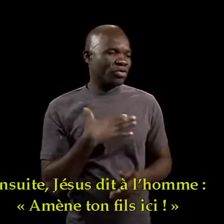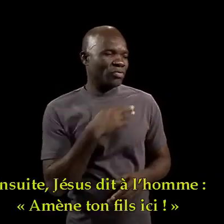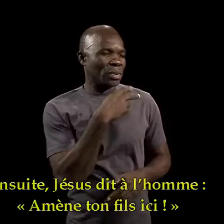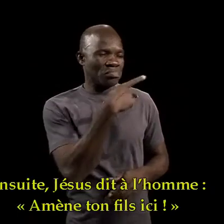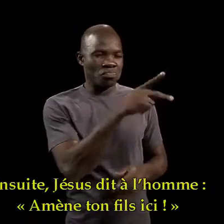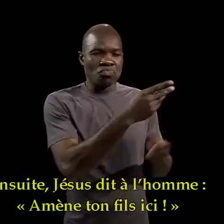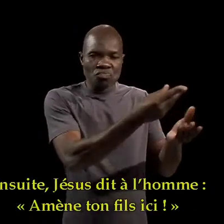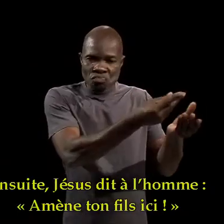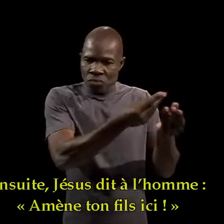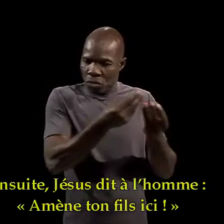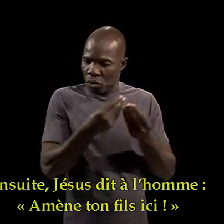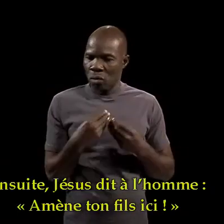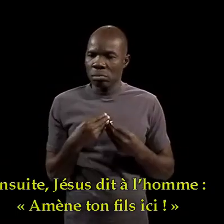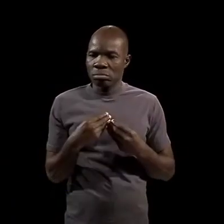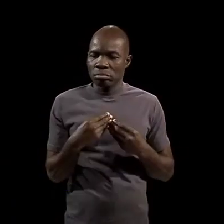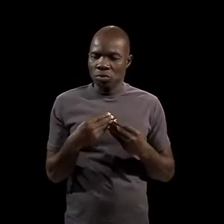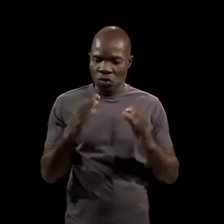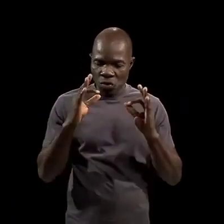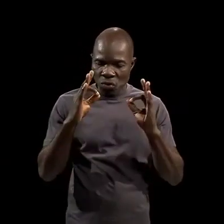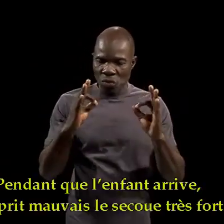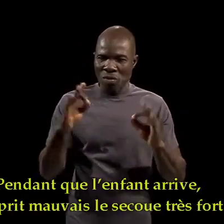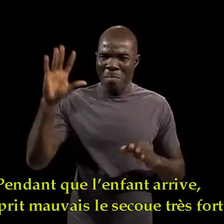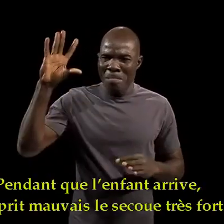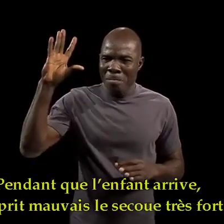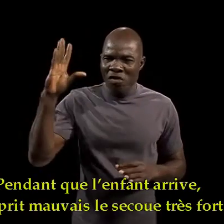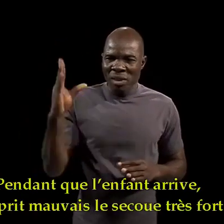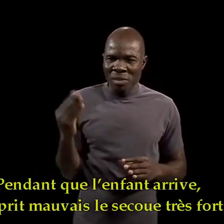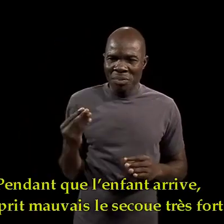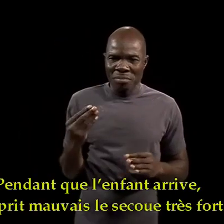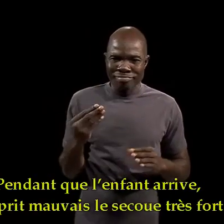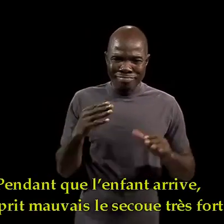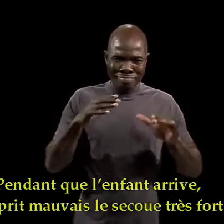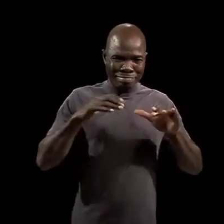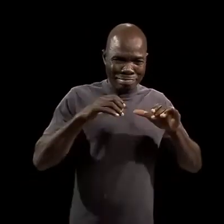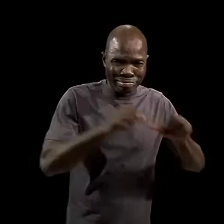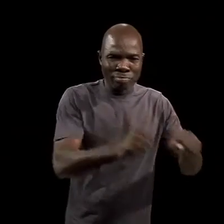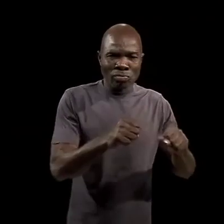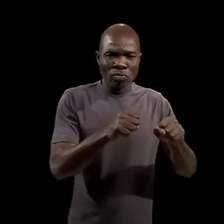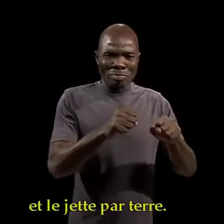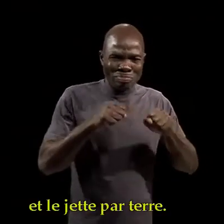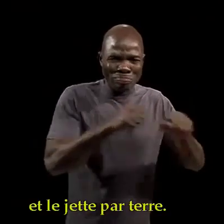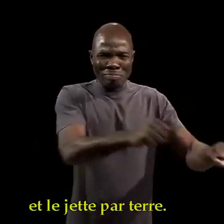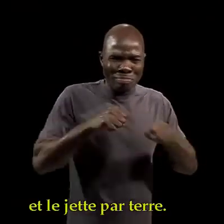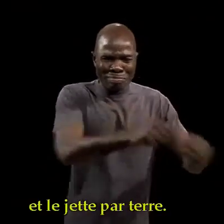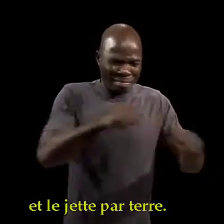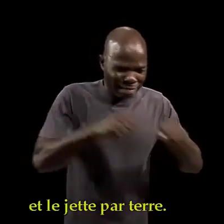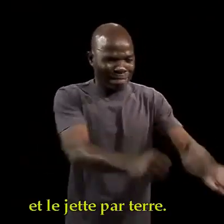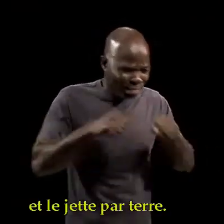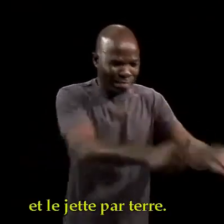Ensuite, Jésus dit à l'homme: Amène ton fils ici. Pendant que l'enfant arrive, l'esprit mauvais le secoue très fort et